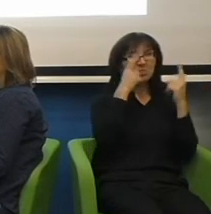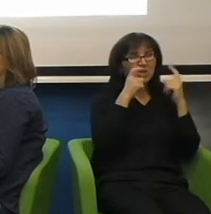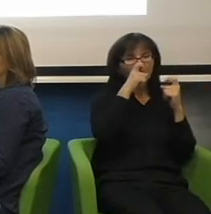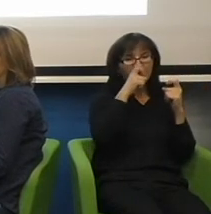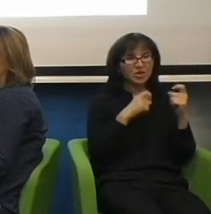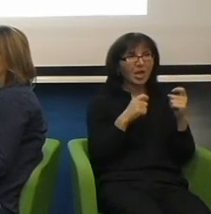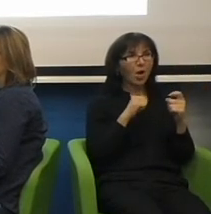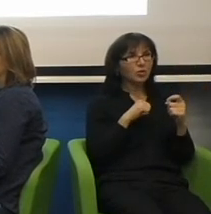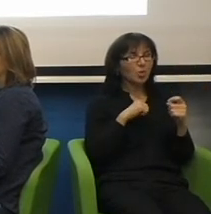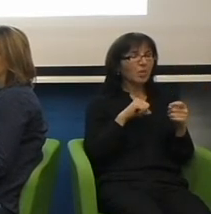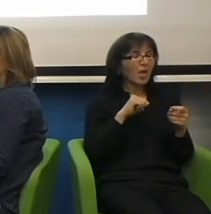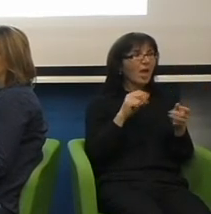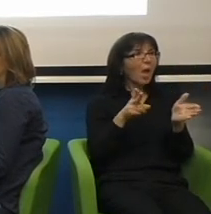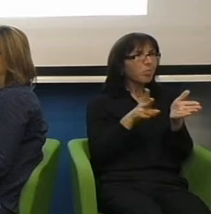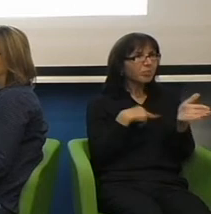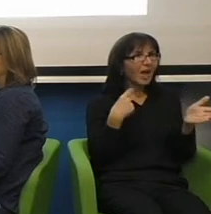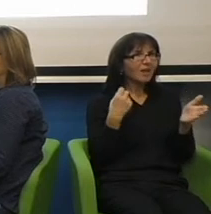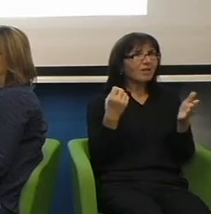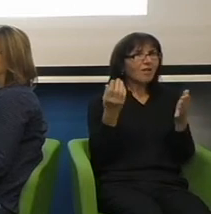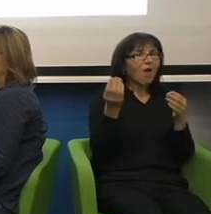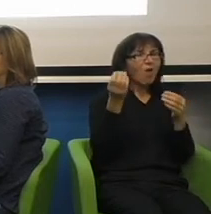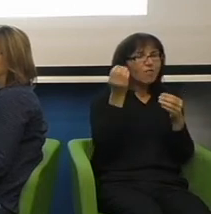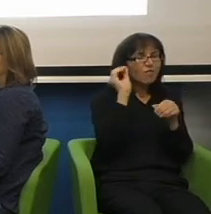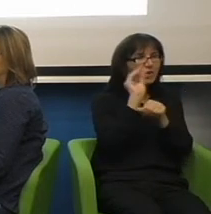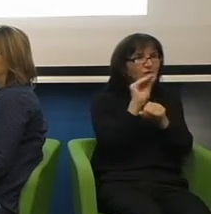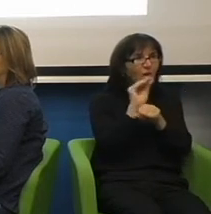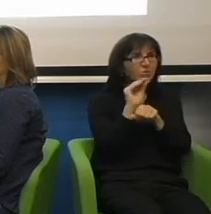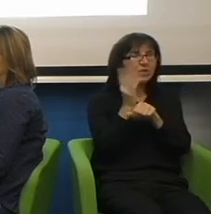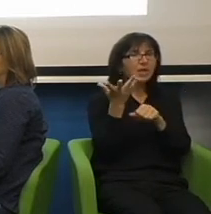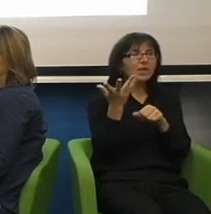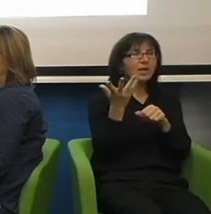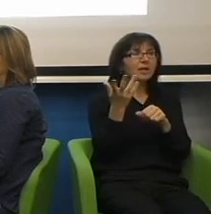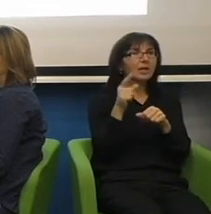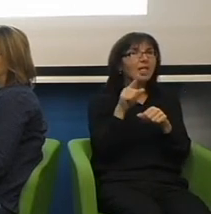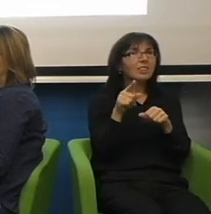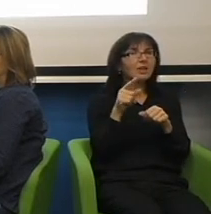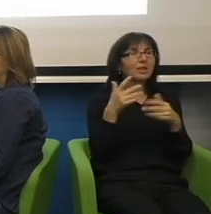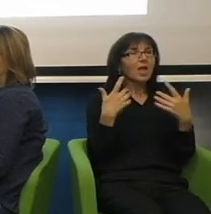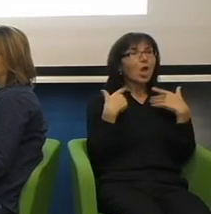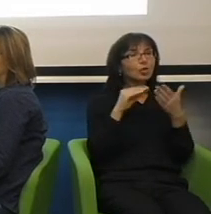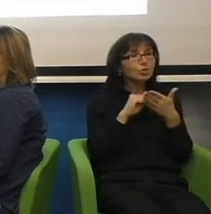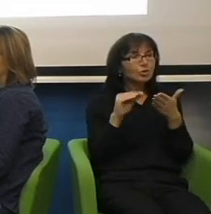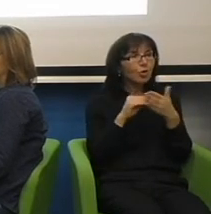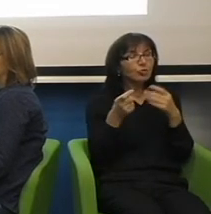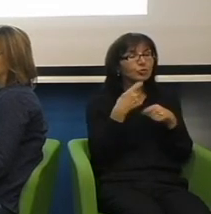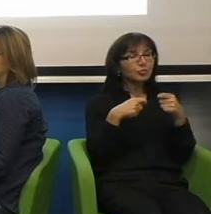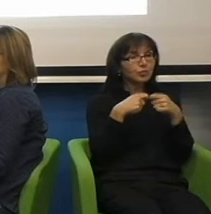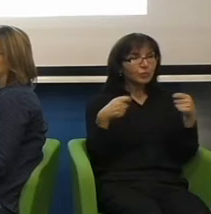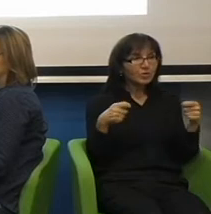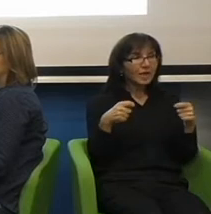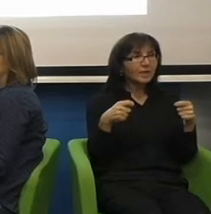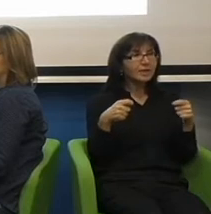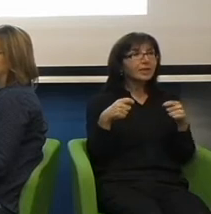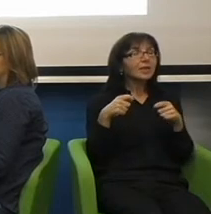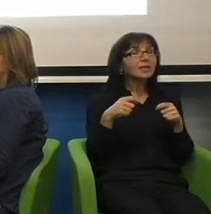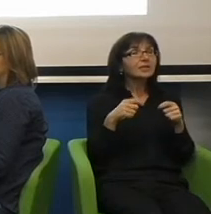braku wykształcenia i jednak no, ten życiorys taki bardzo, powiedziałabym, związany jednak z partią, a